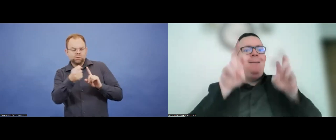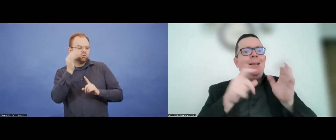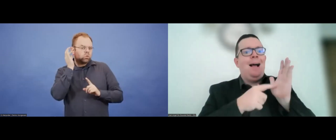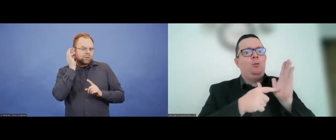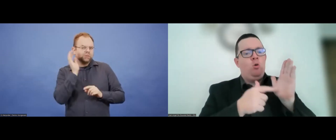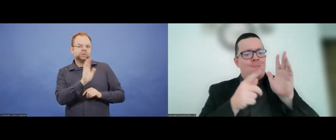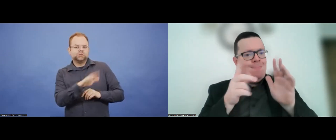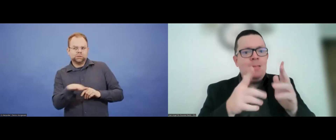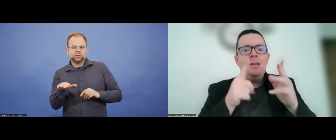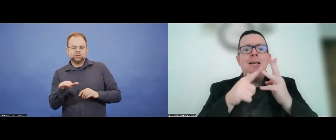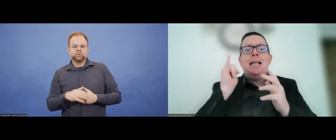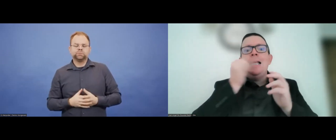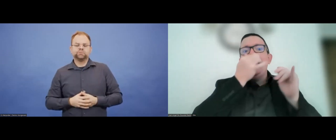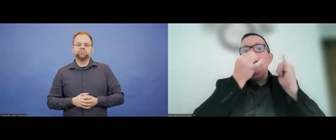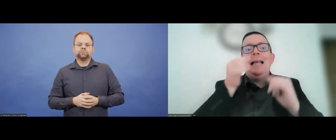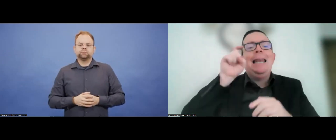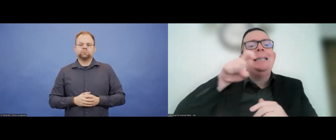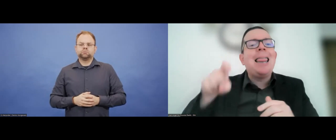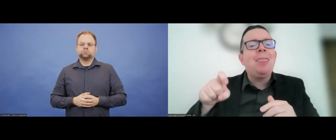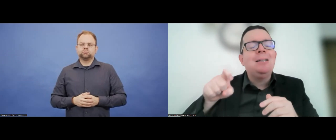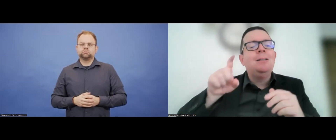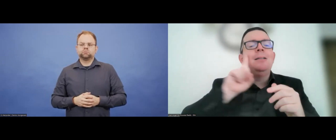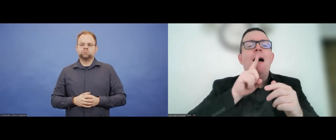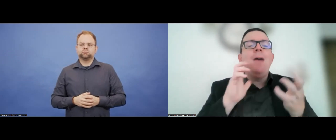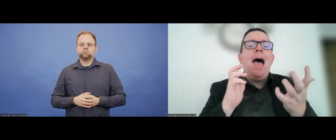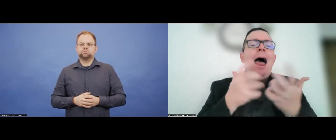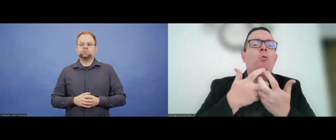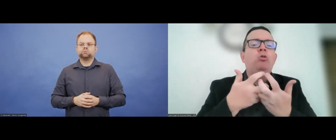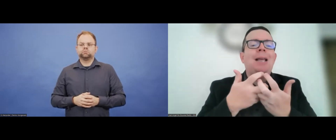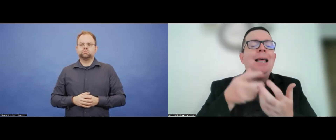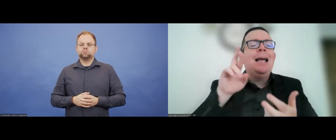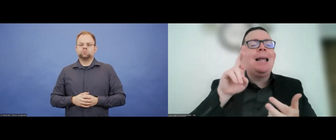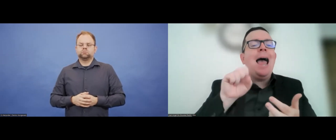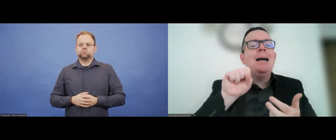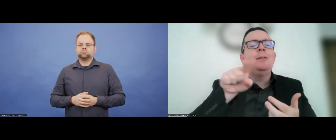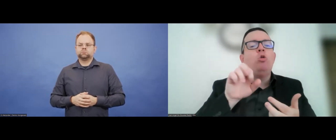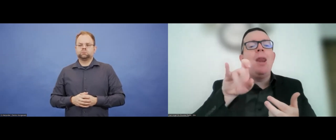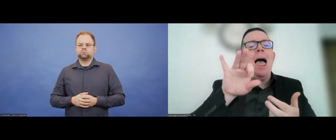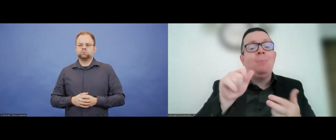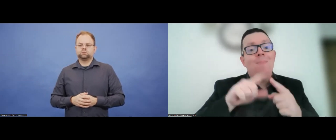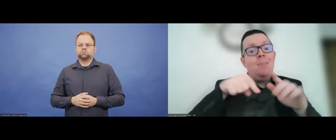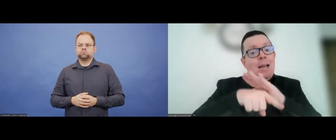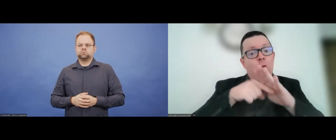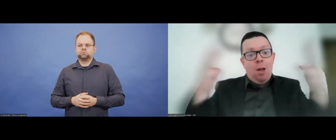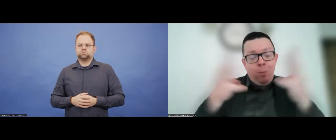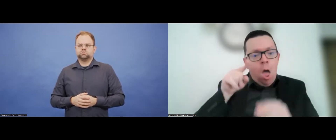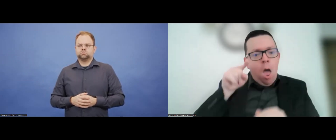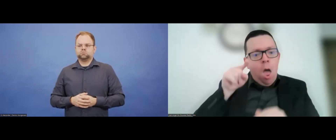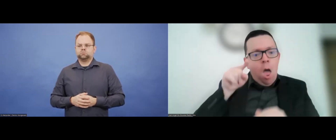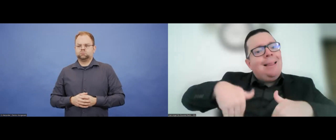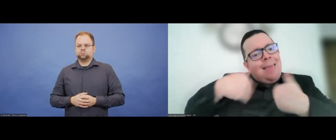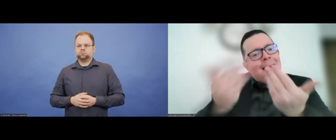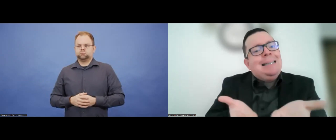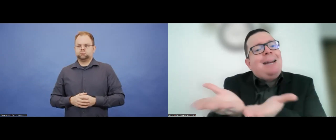esta interseccionalidad que se encuentra en las situaciones que están enfrentando. Es por esto la necesidad